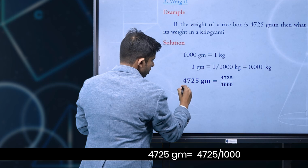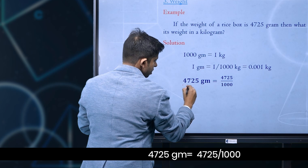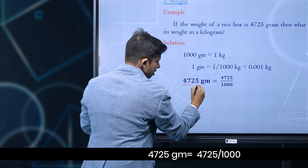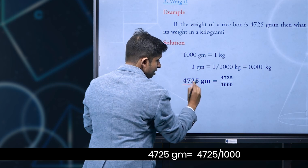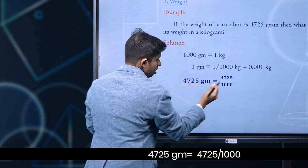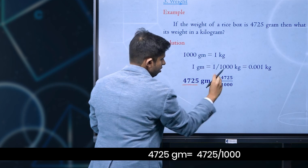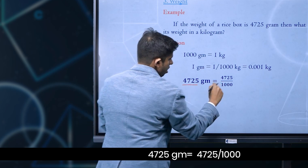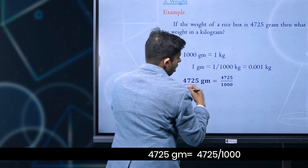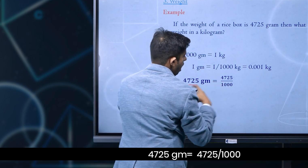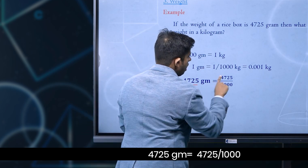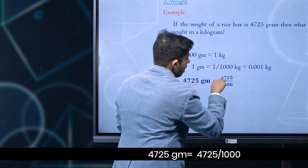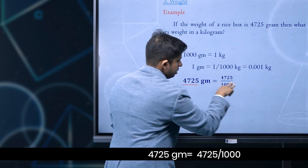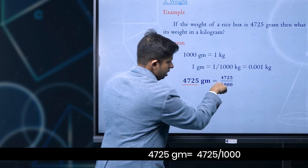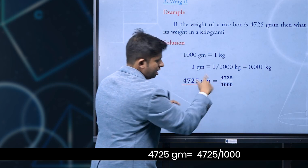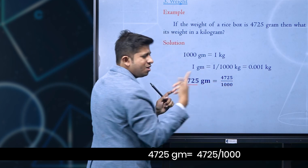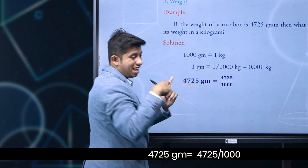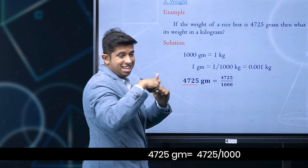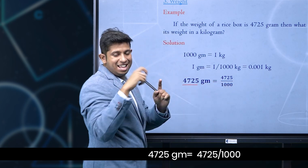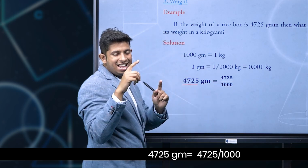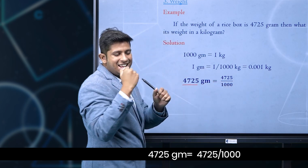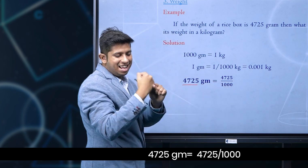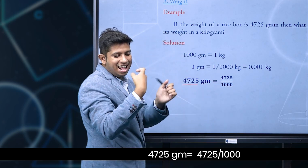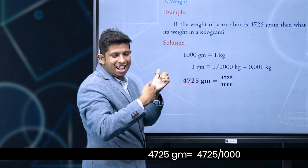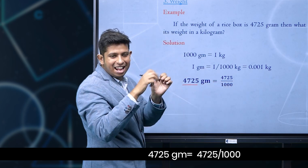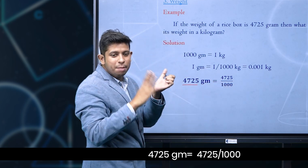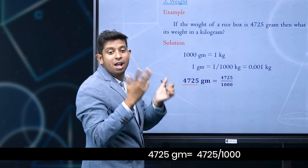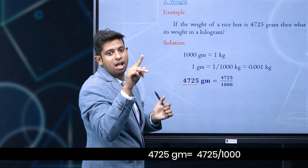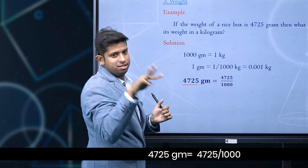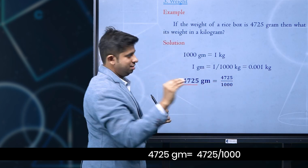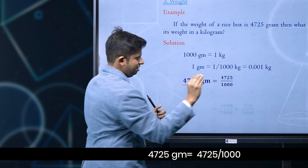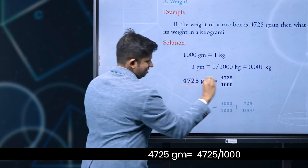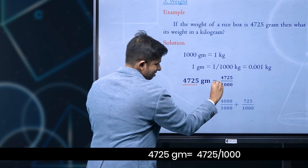4725 ग्रॅम बरोबर 4725 भागिले 1000